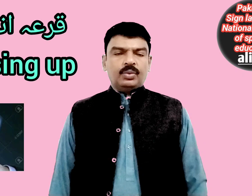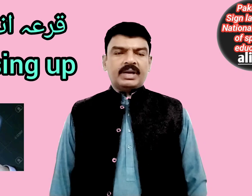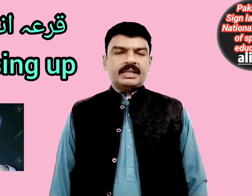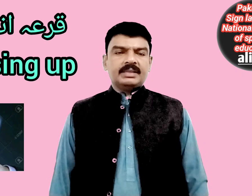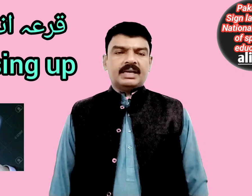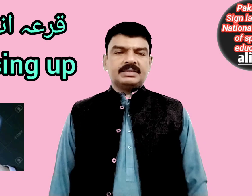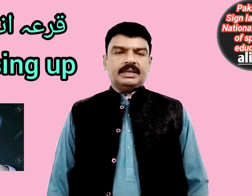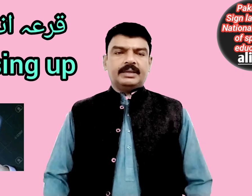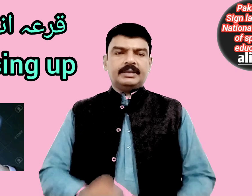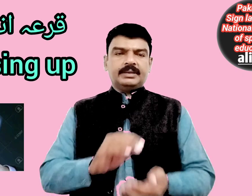قرآن اندازی